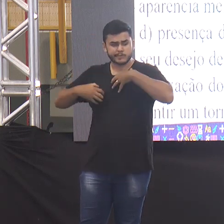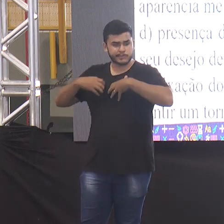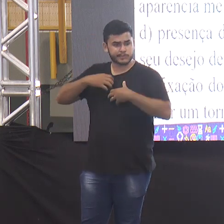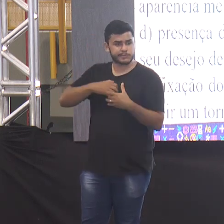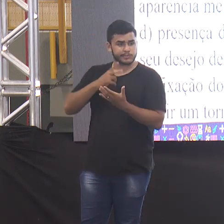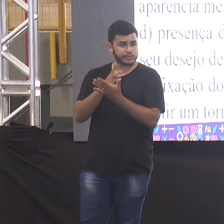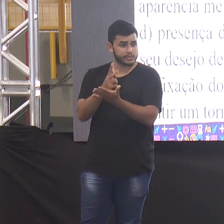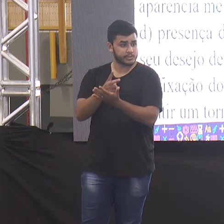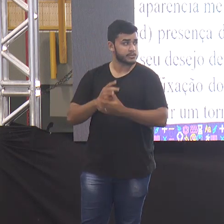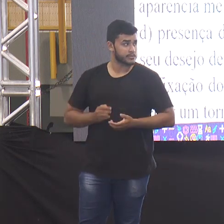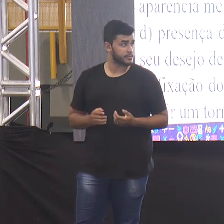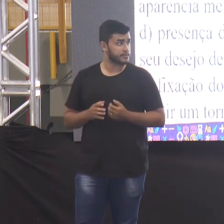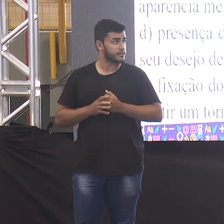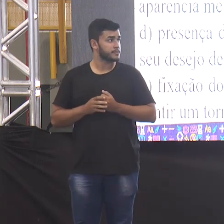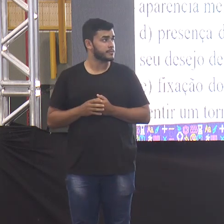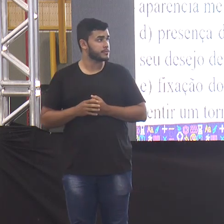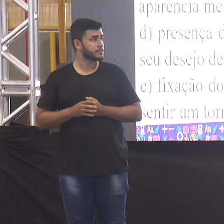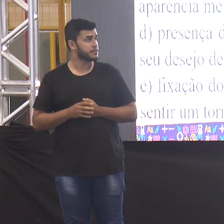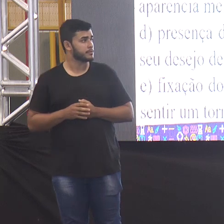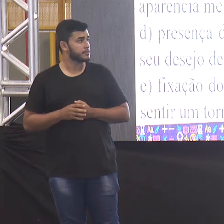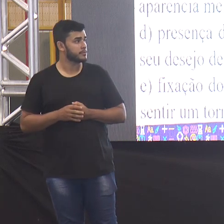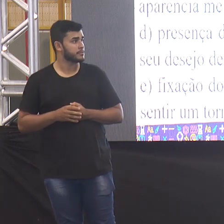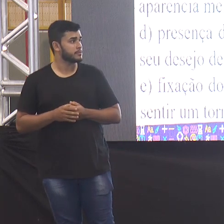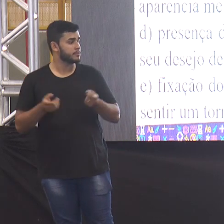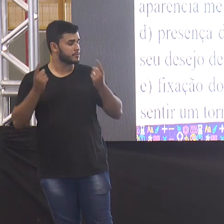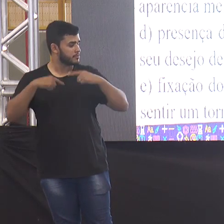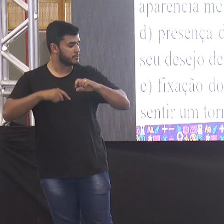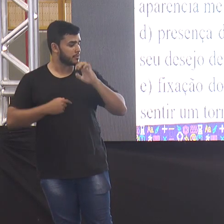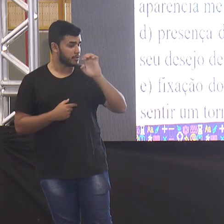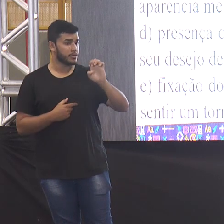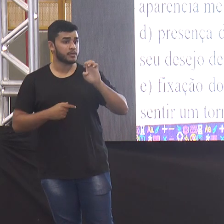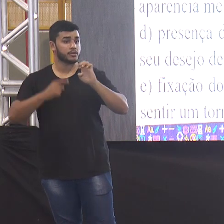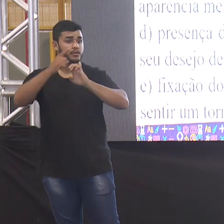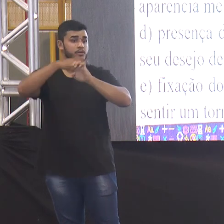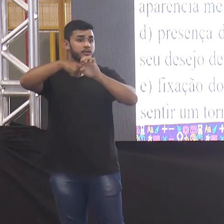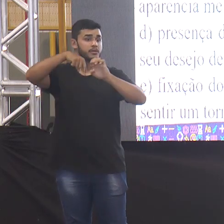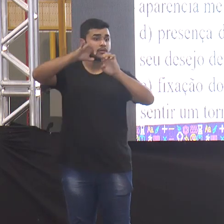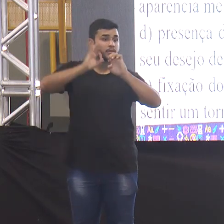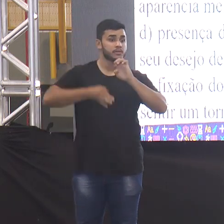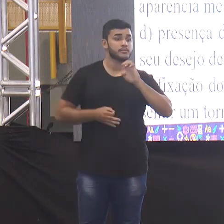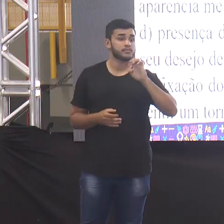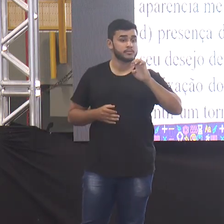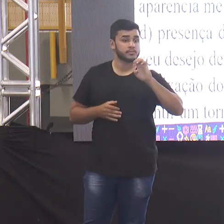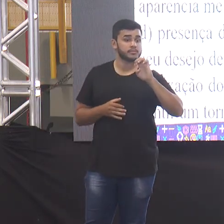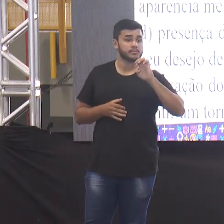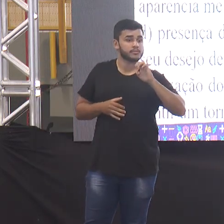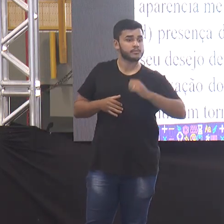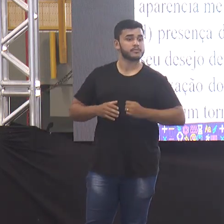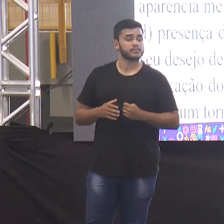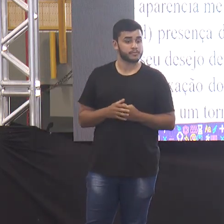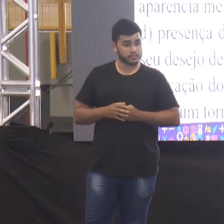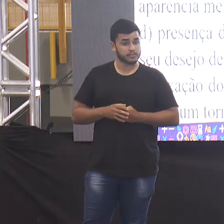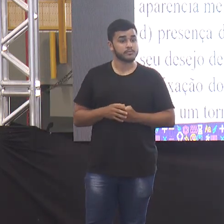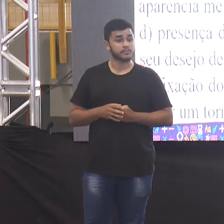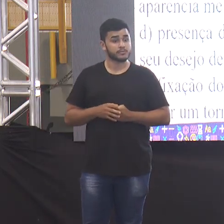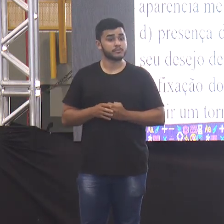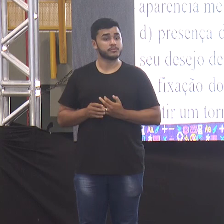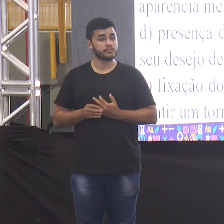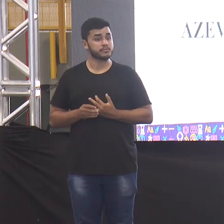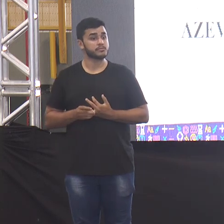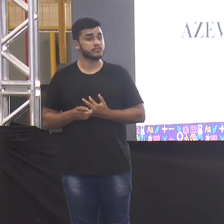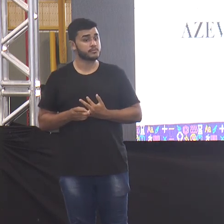constante. E tem de herói. O ultrarromântico tem uma fixação pelo tema da